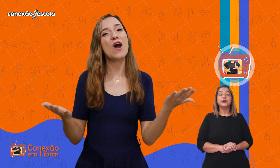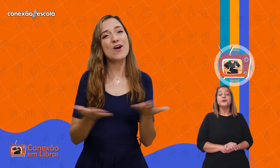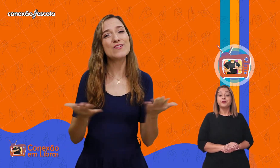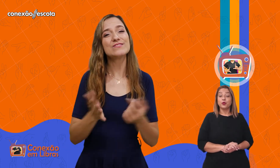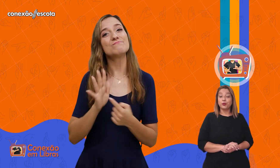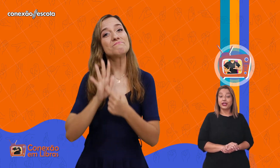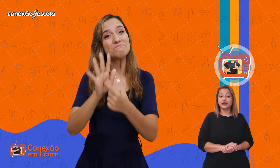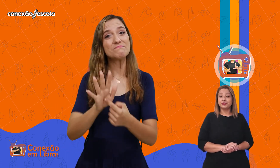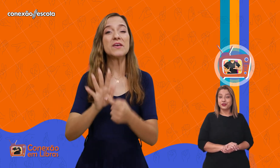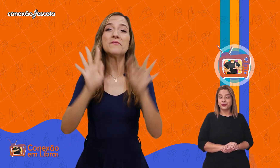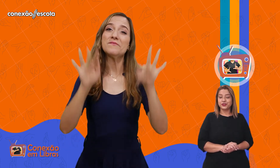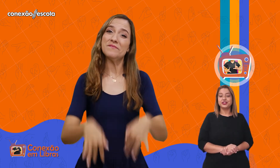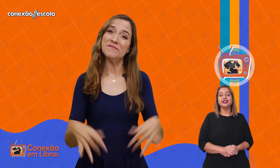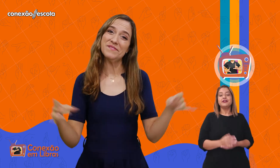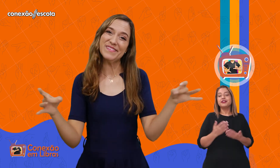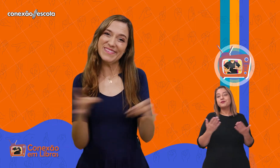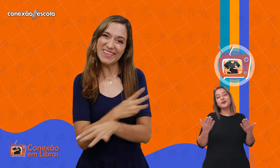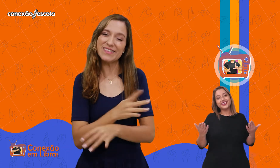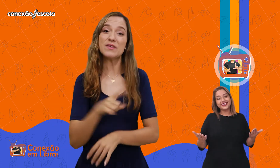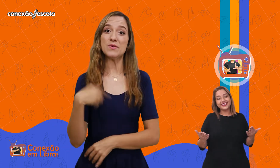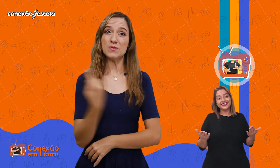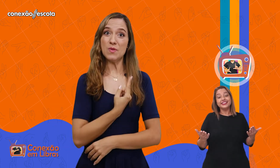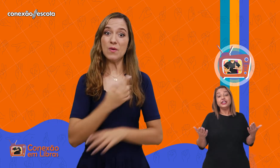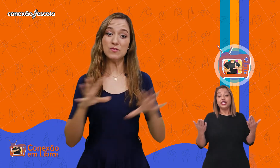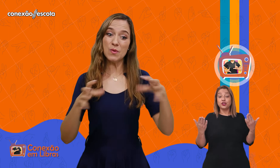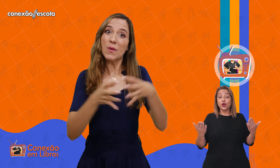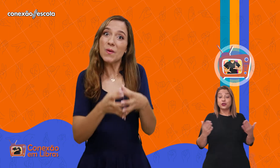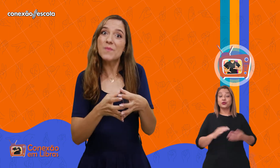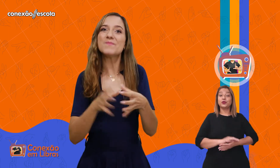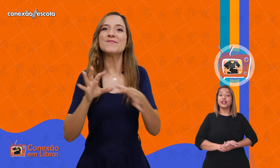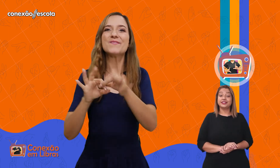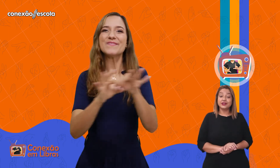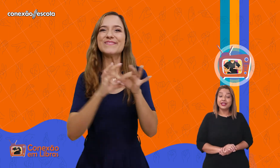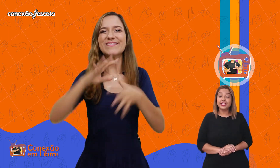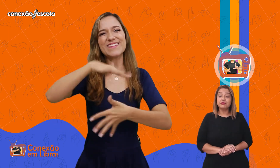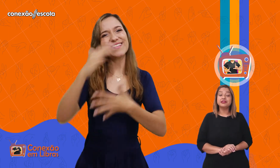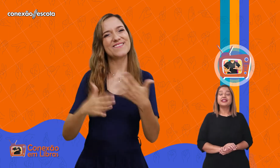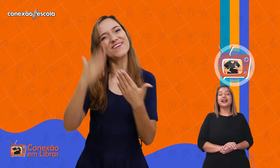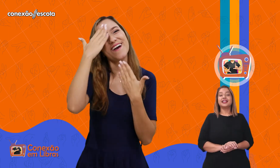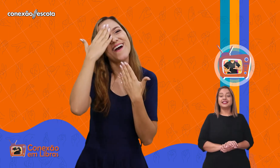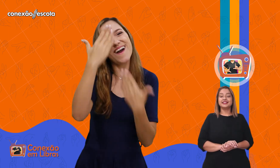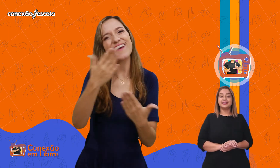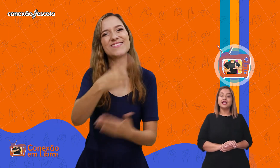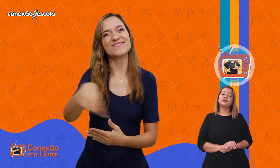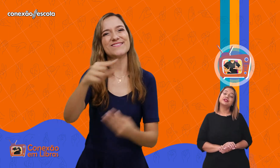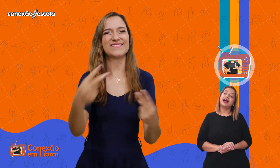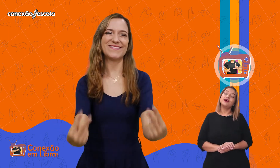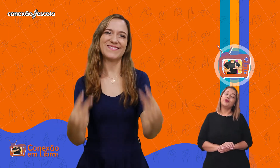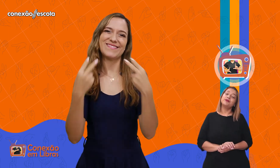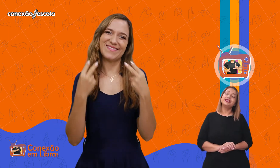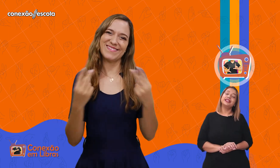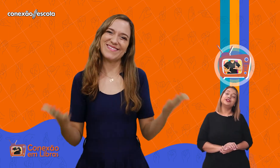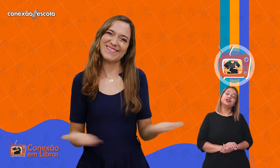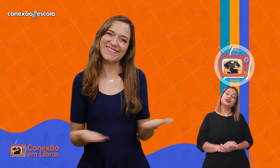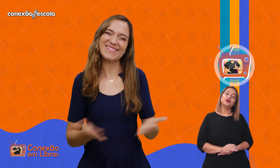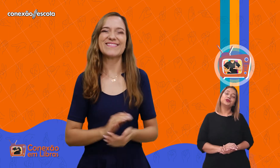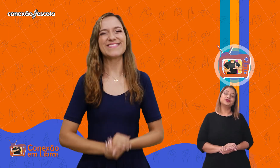O programa de hoje fica por aqui. E nós, o Conexão em Libras, agradecemos a companhia de todos